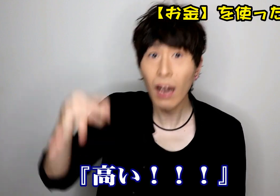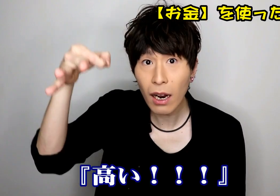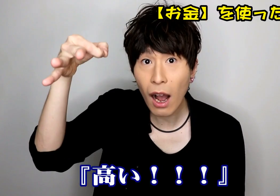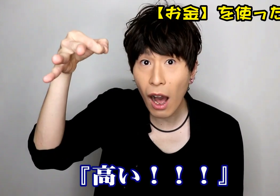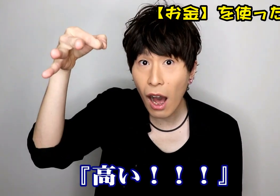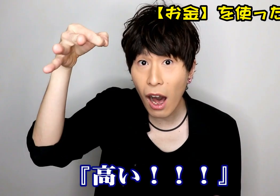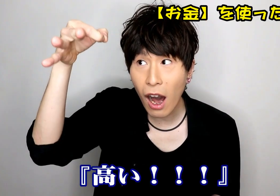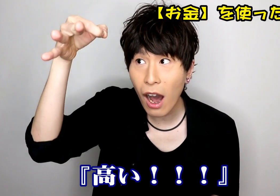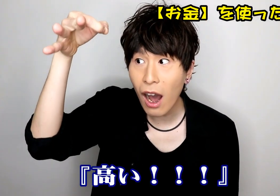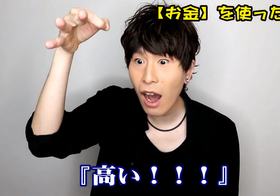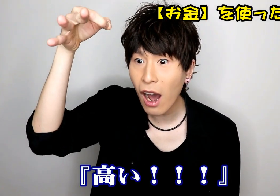こ